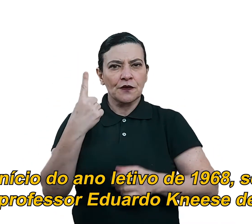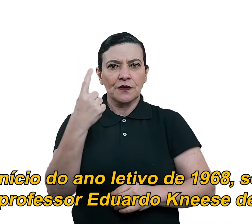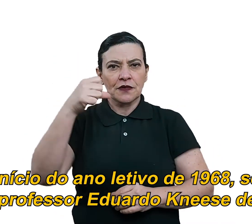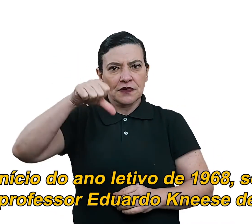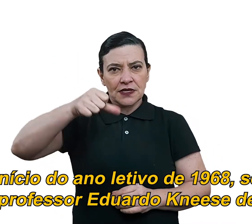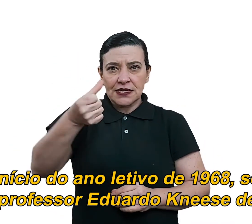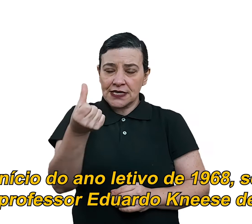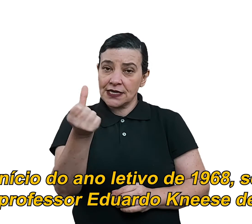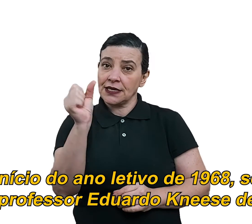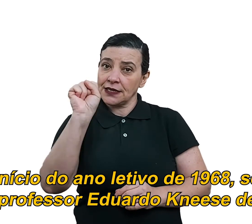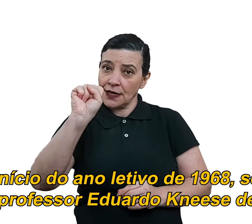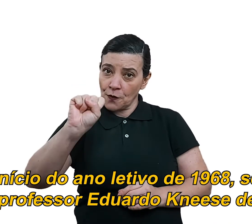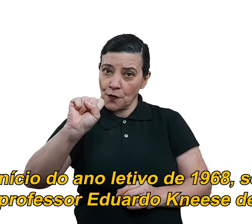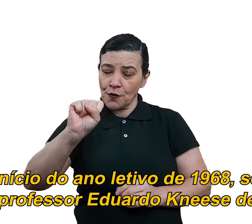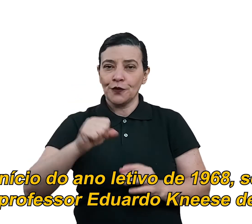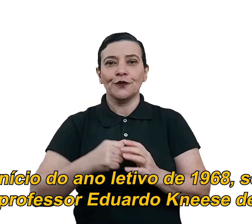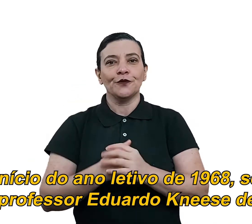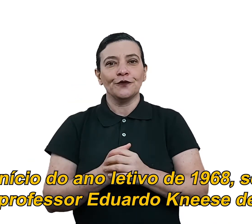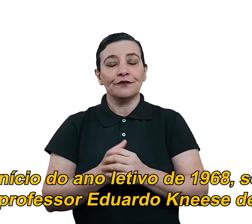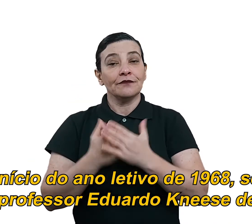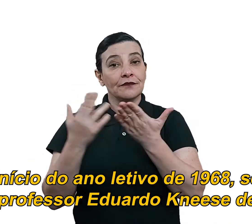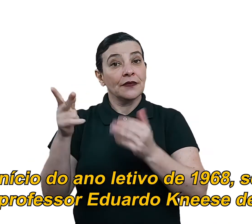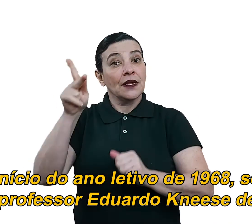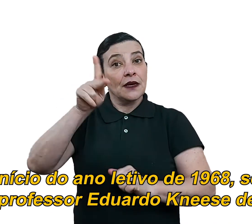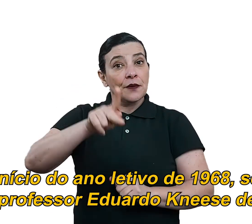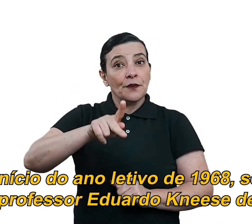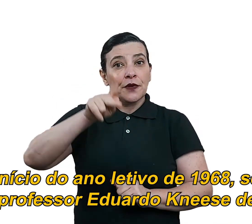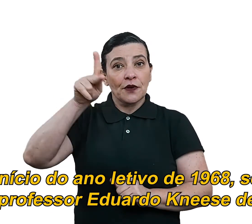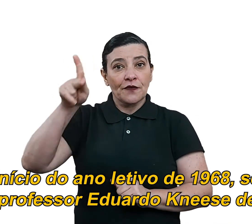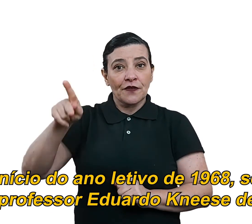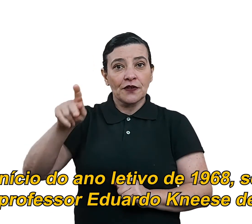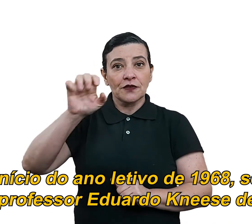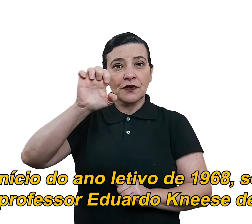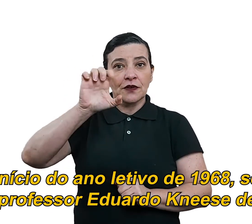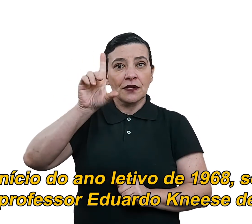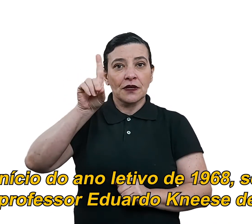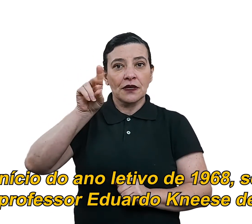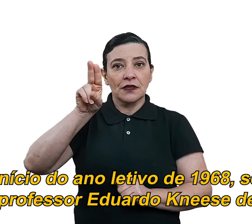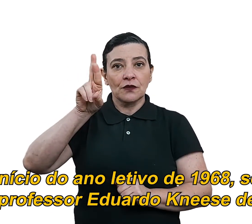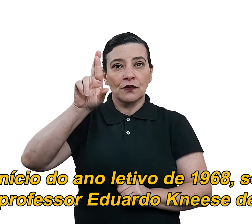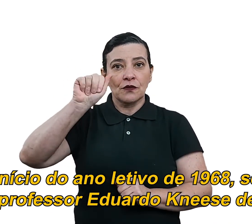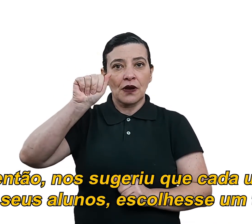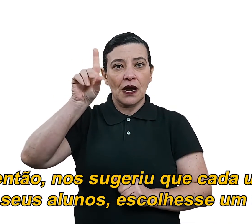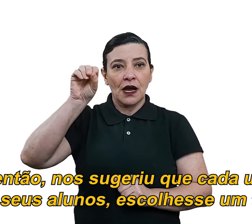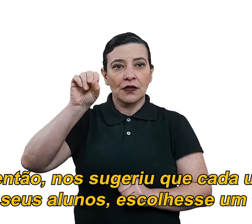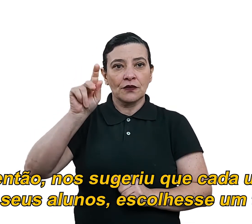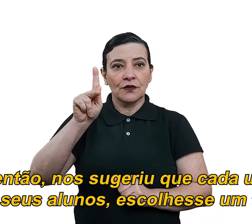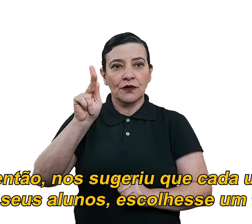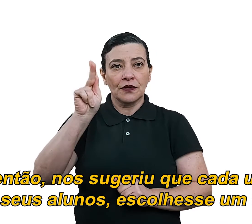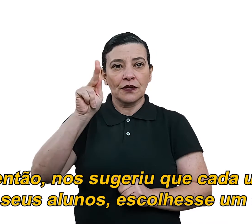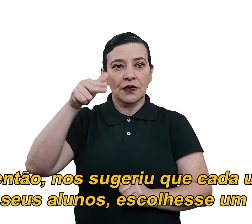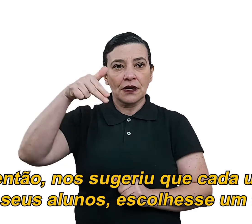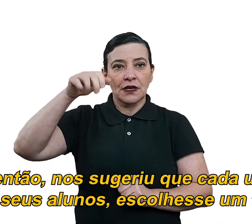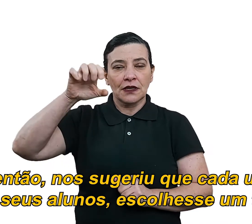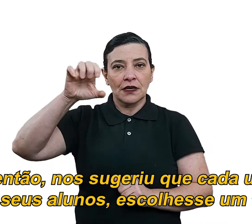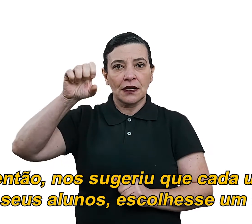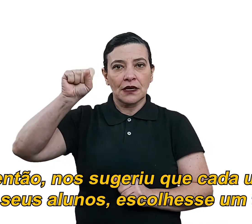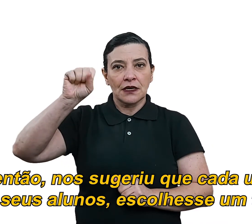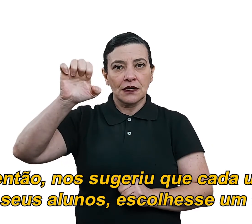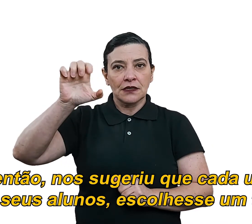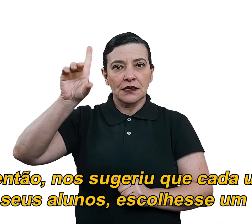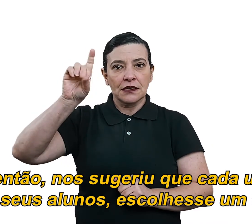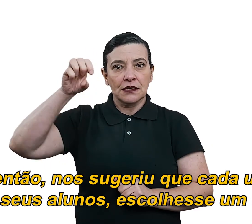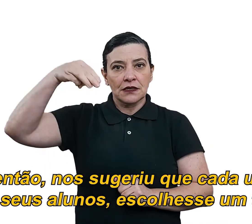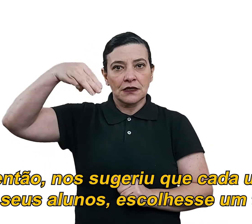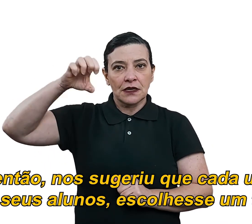de 1968. Sendo o nosso professor, Eduardo Nis de Mello, ele então nos sugeriu